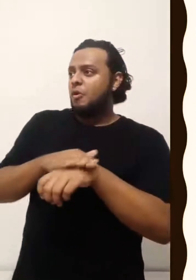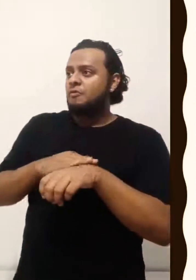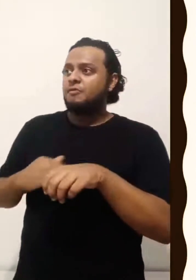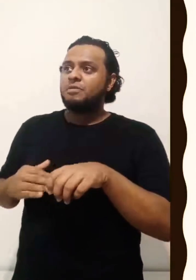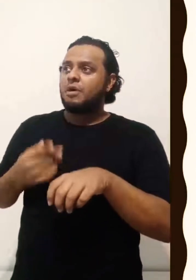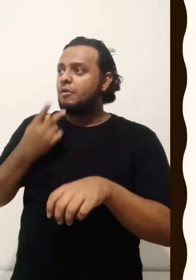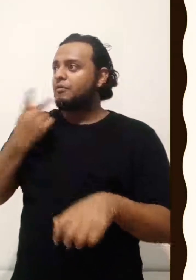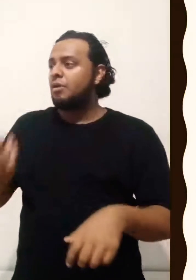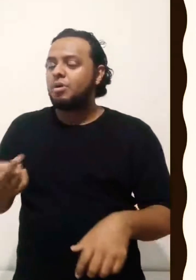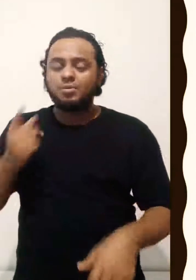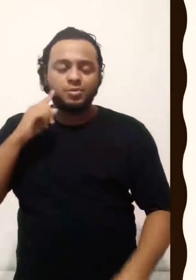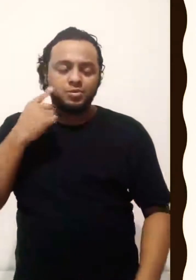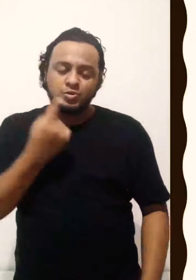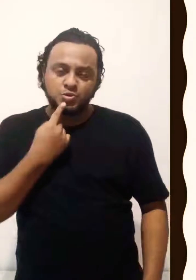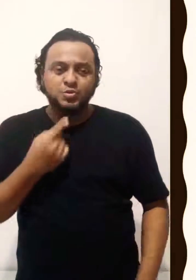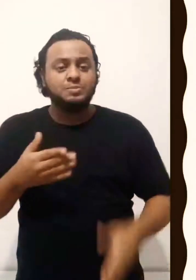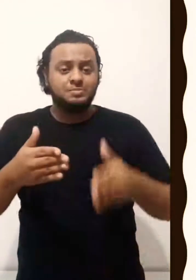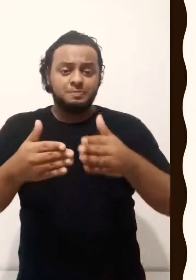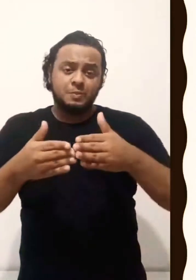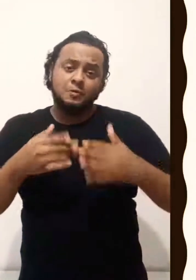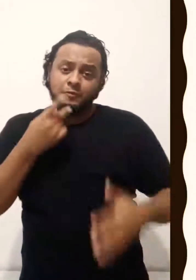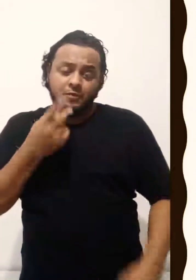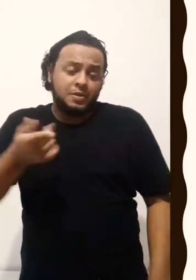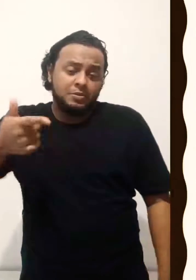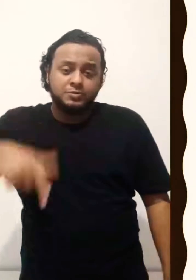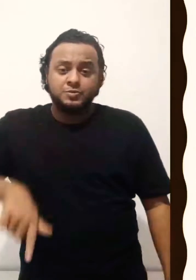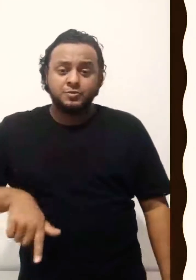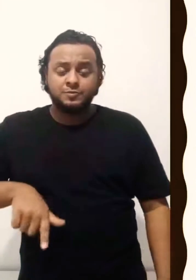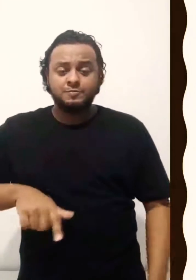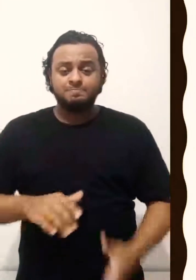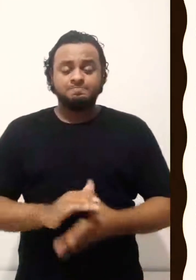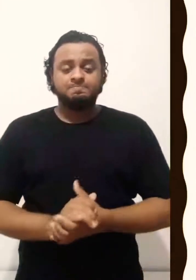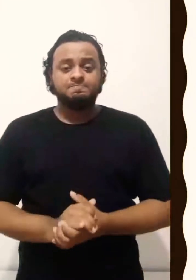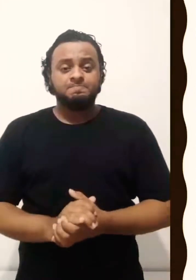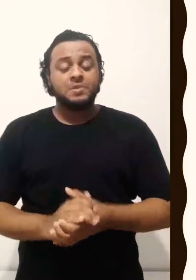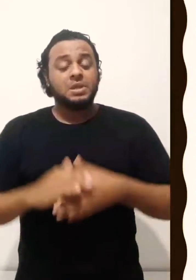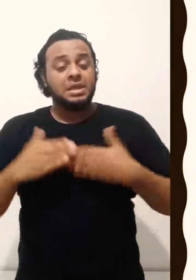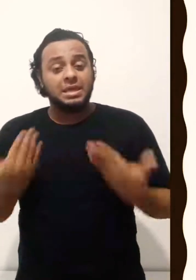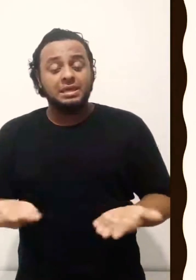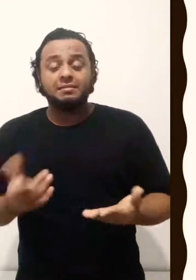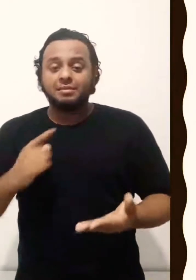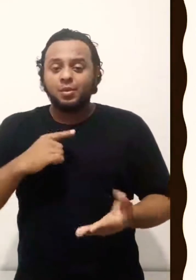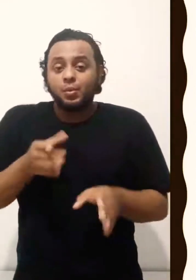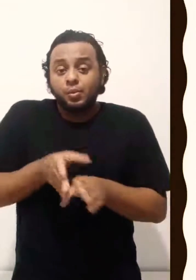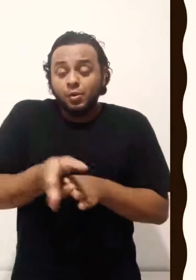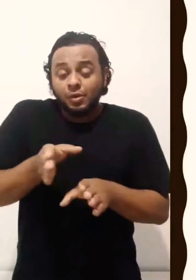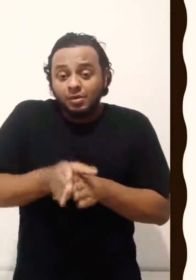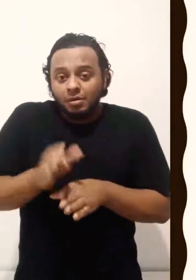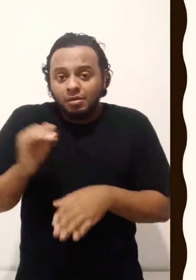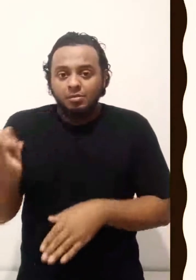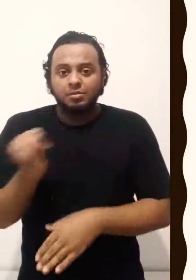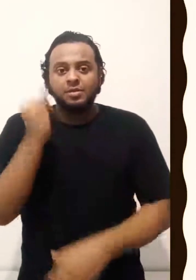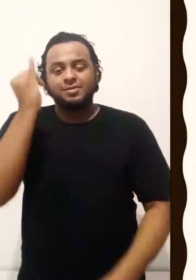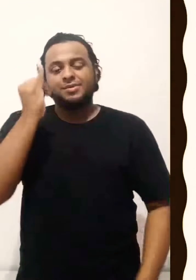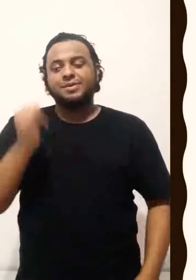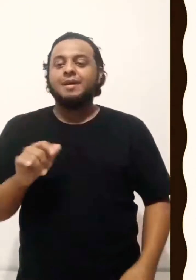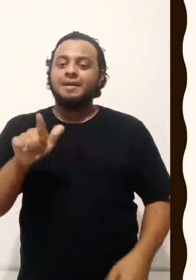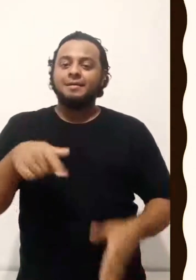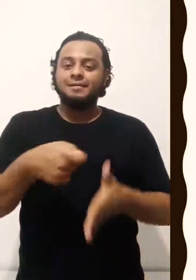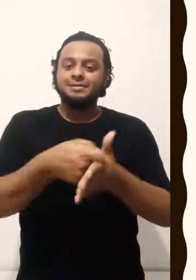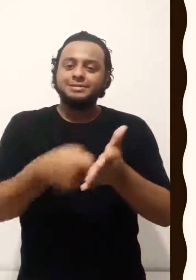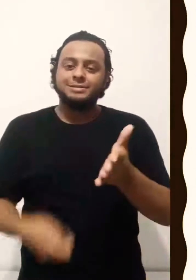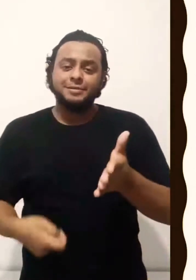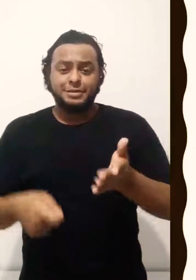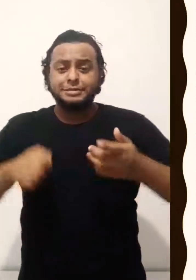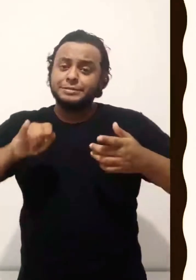para o surdo seja compreendido. Pedir para ele repetir, né? E aí tem uma dica fundamental, que